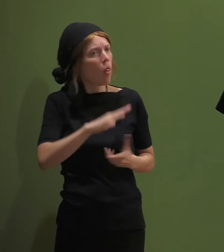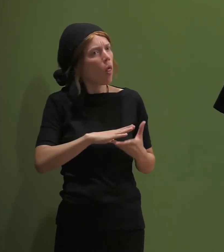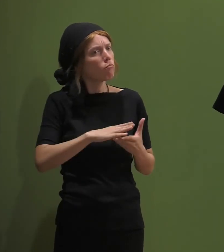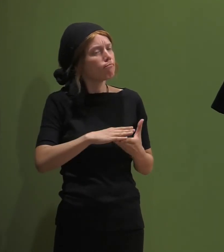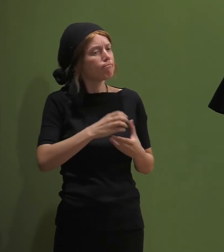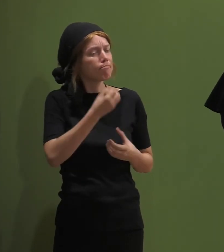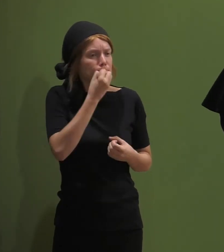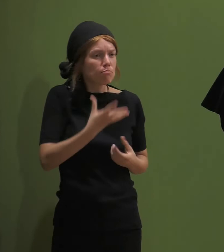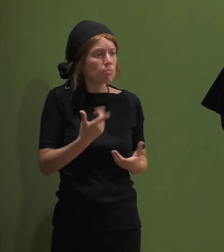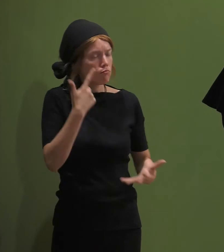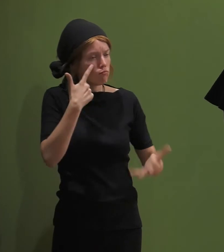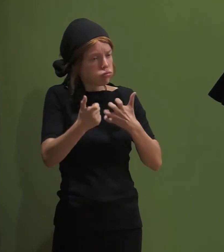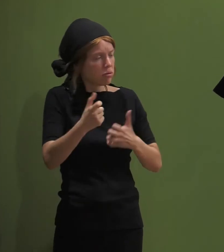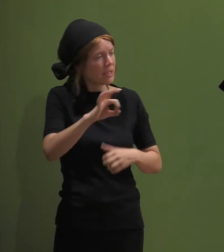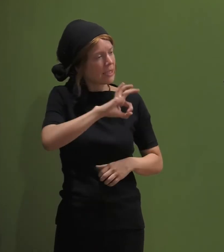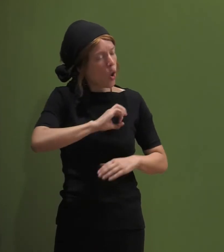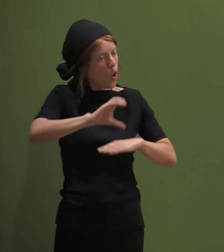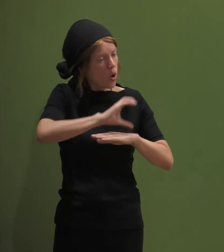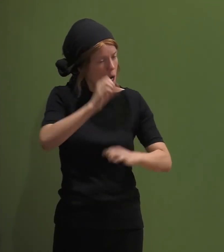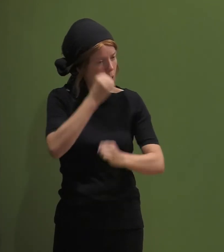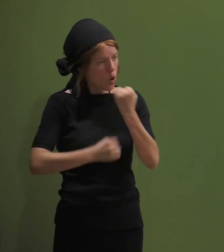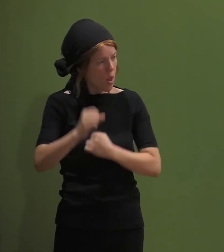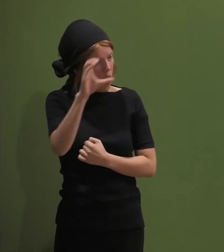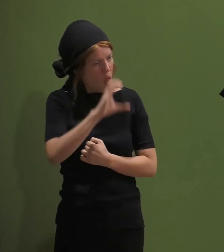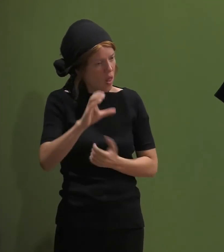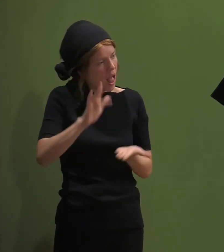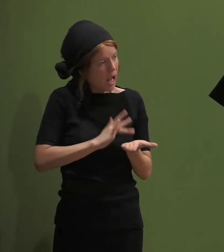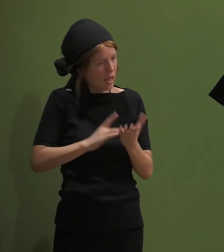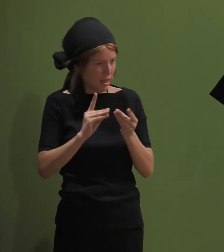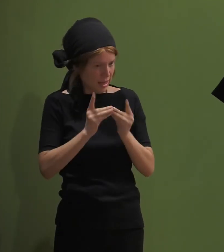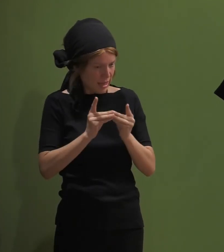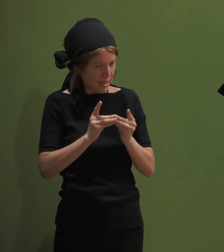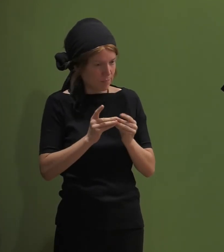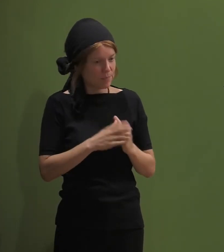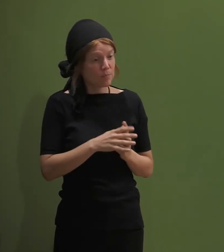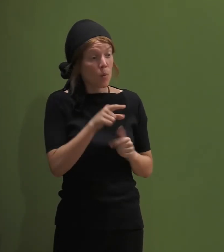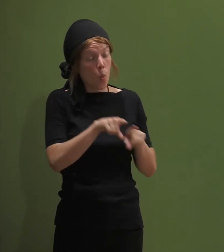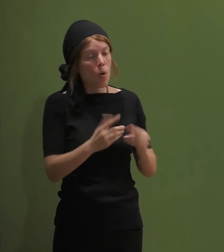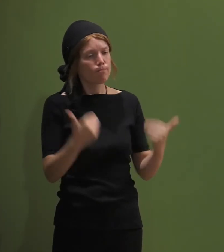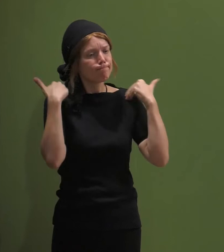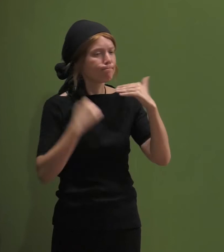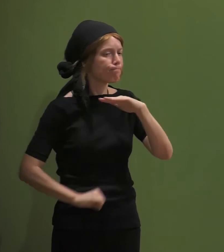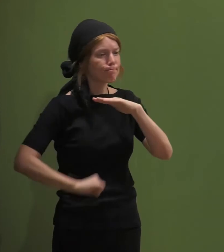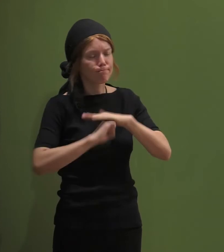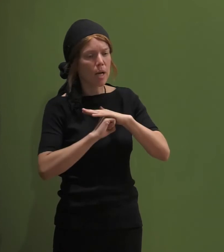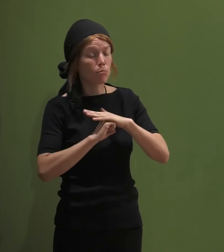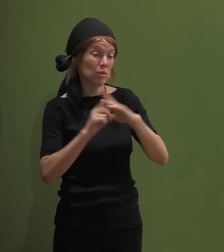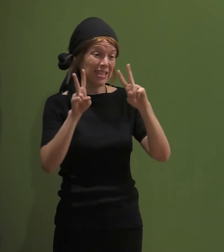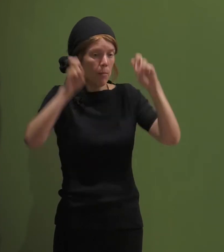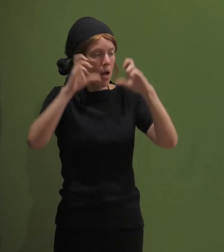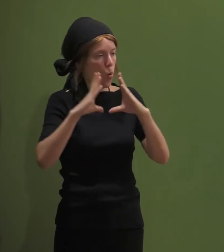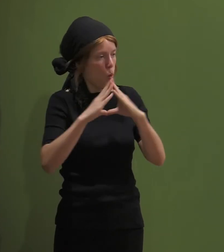adecuado destacar la presencia del señor consejero de Economía, Ciencia y Agenda Digital, como responsable máximo de los asuntos